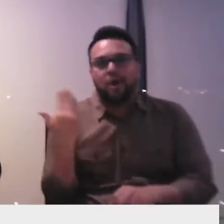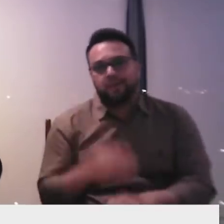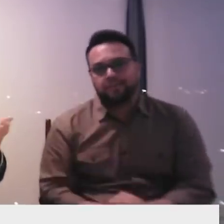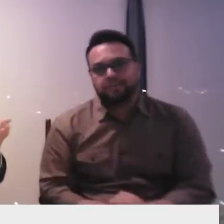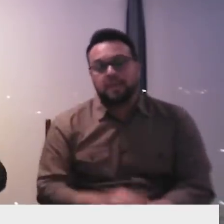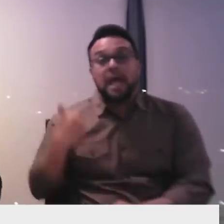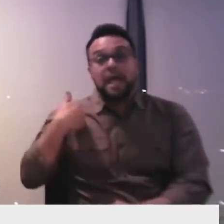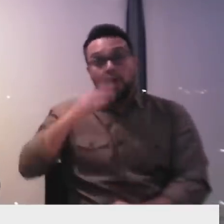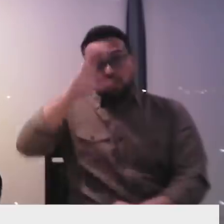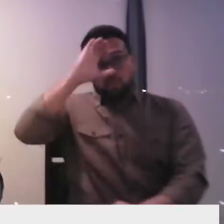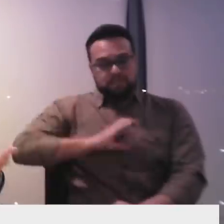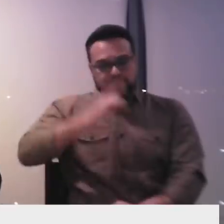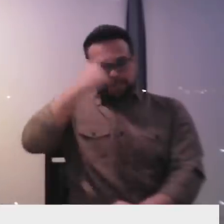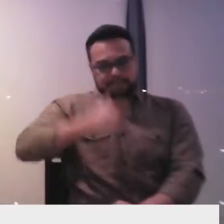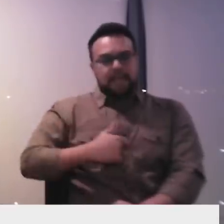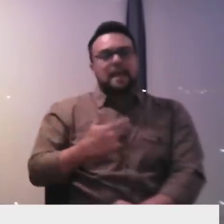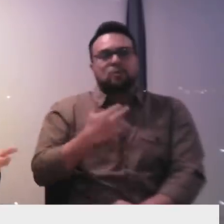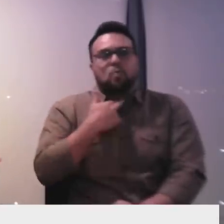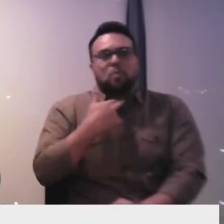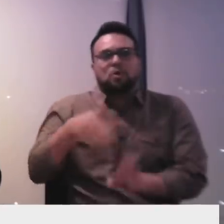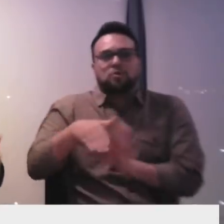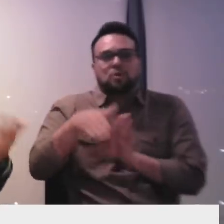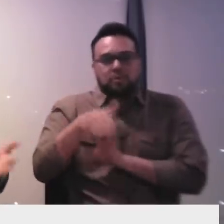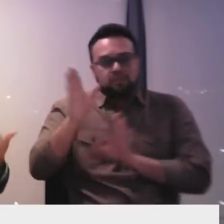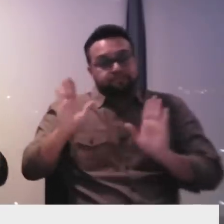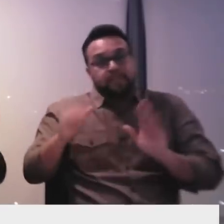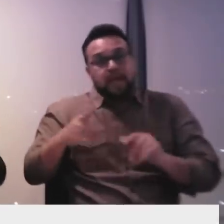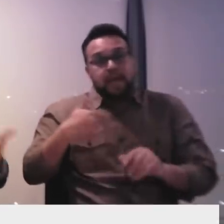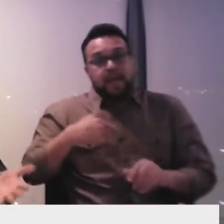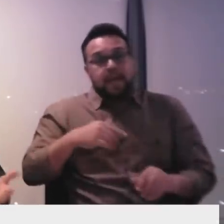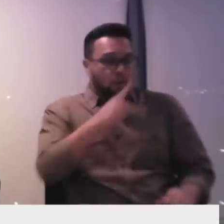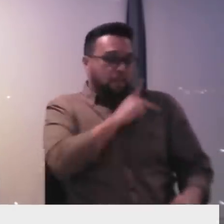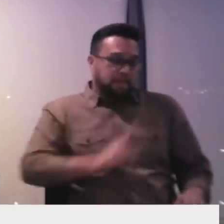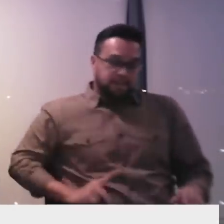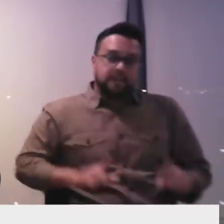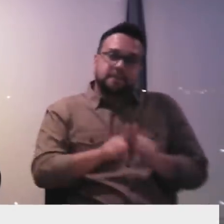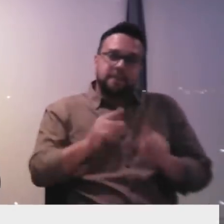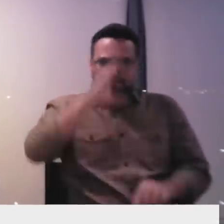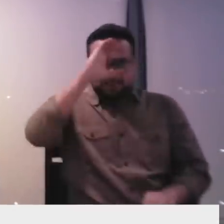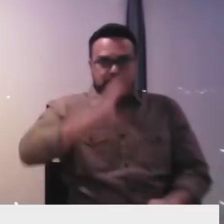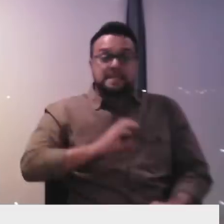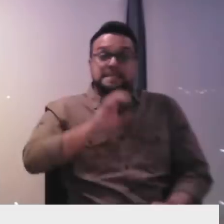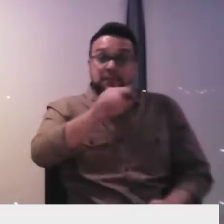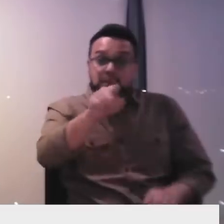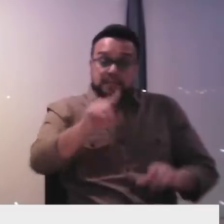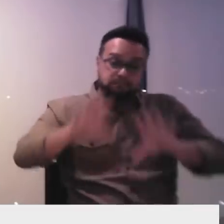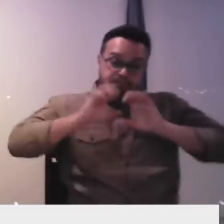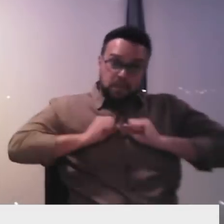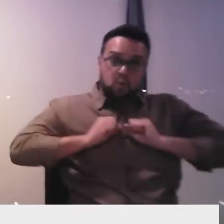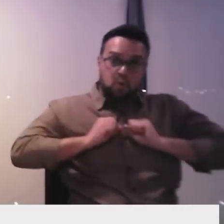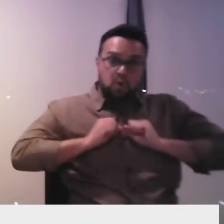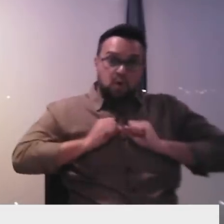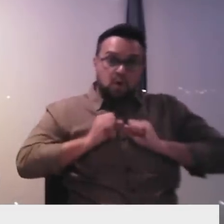Como cidadão, eu sei que eu não posso falar, eu não sou presidente, né? Como presidente e cidadão, se você for infectado, mesmo tomado a